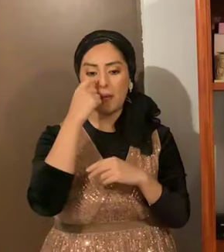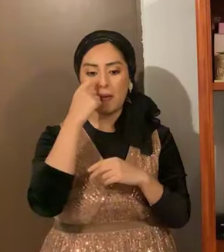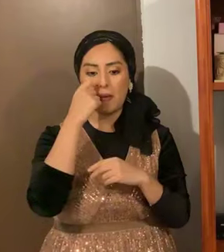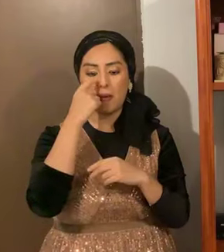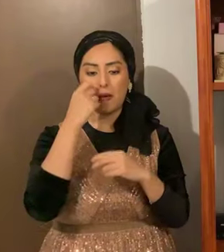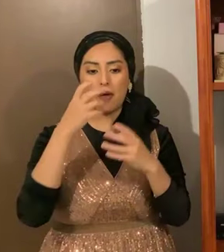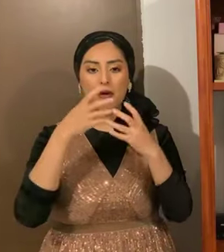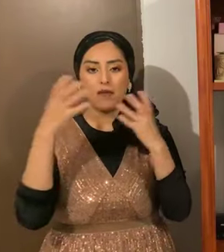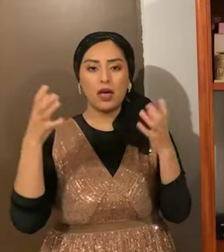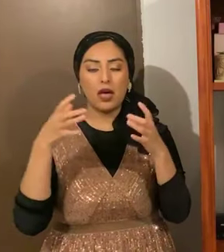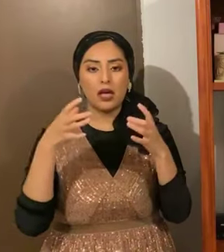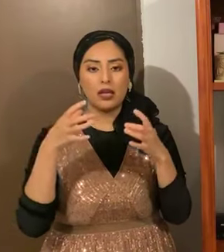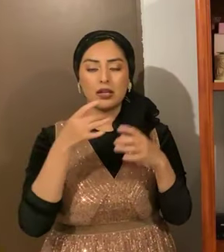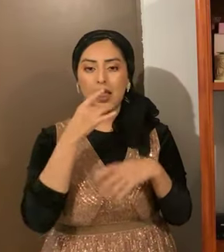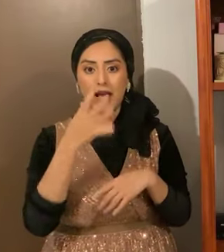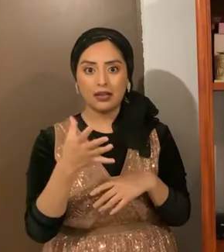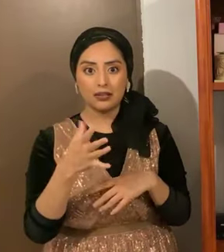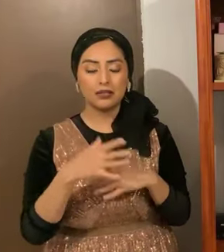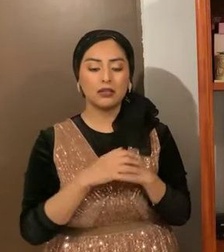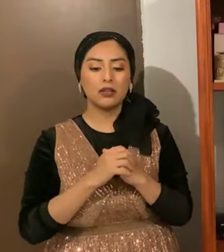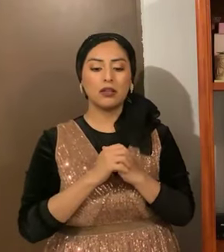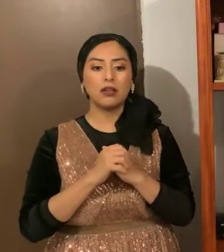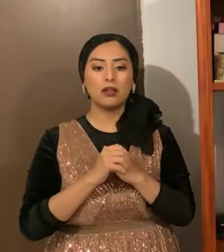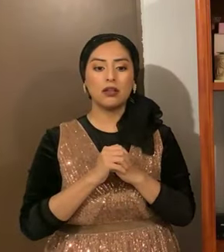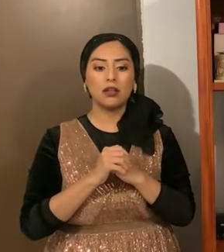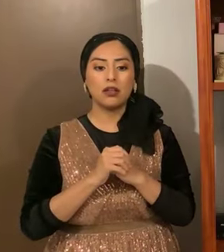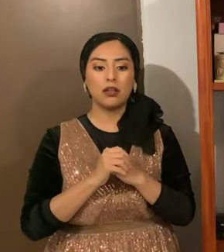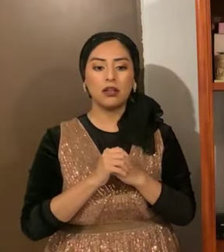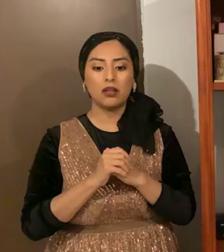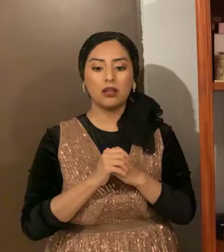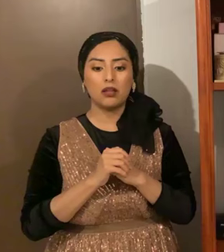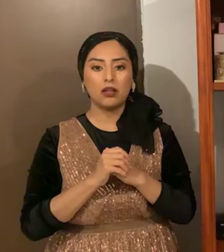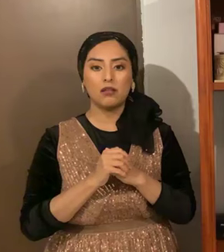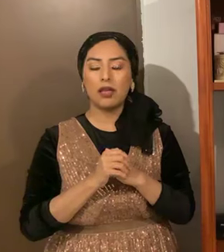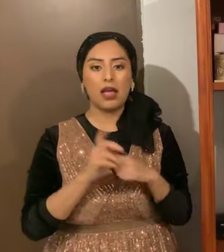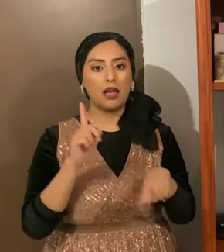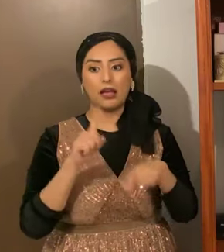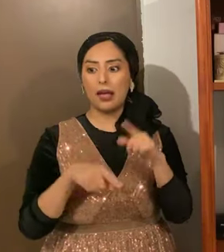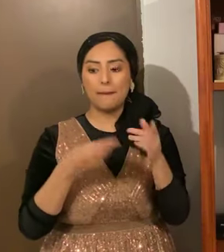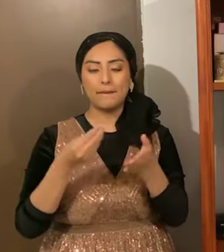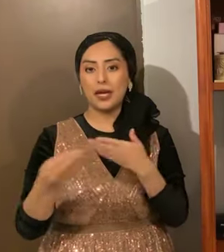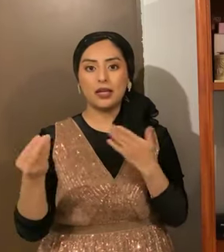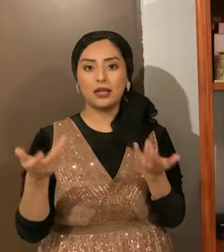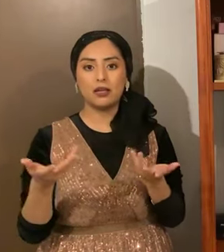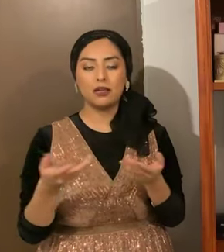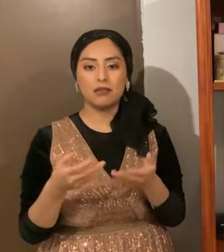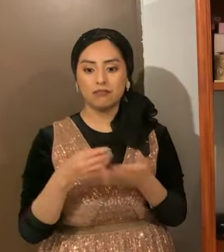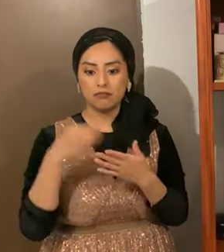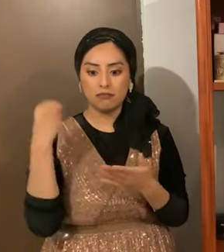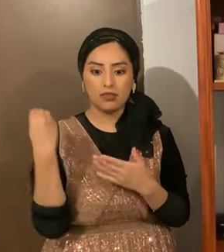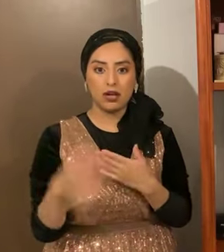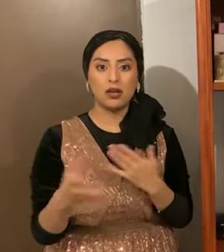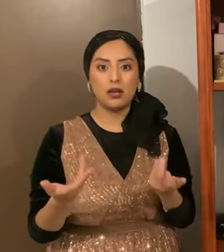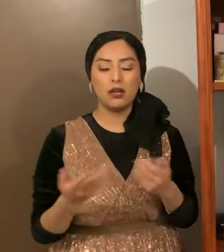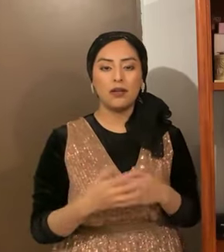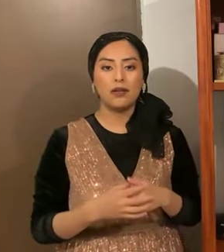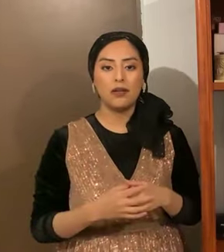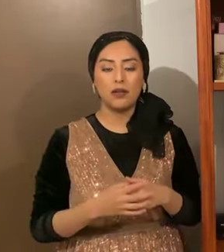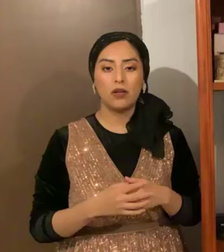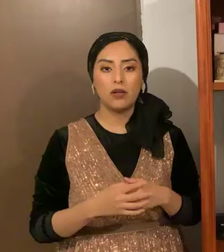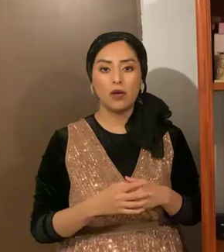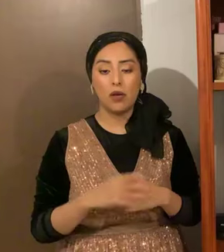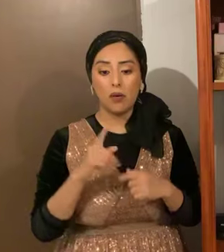absorben mucha electricidad y es incosteable ya desde ahorita, desde hace años ya pues. Y entonces